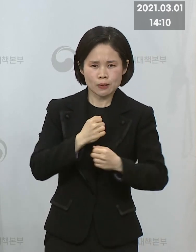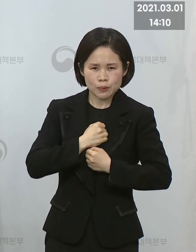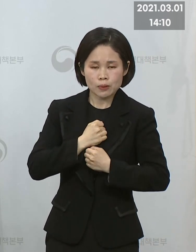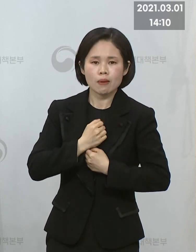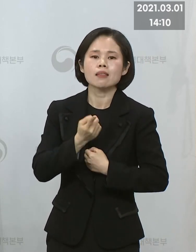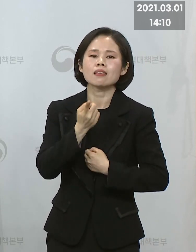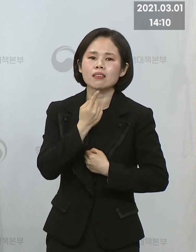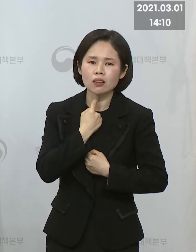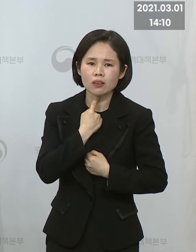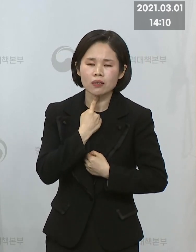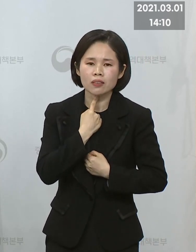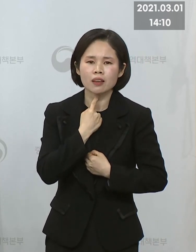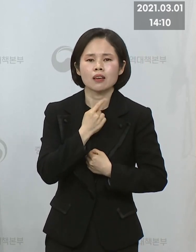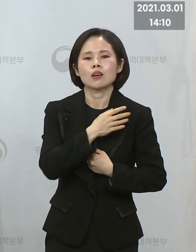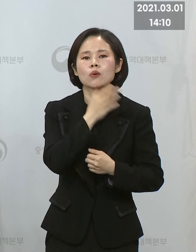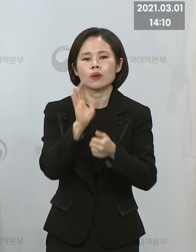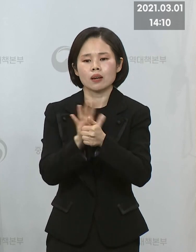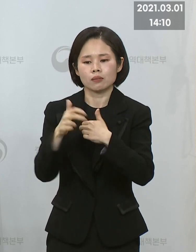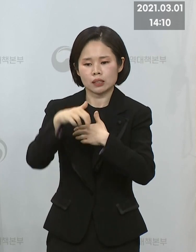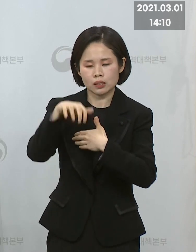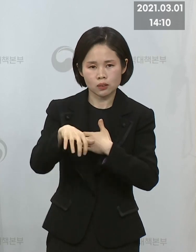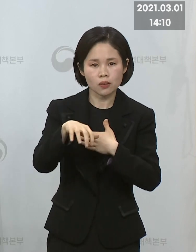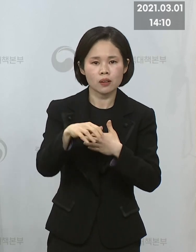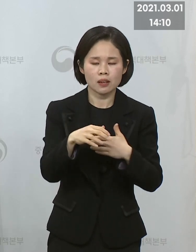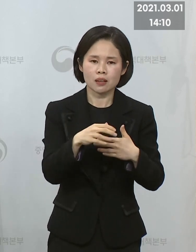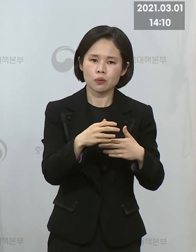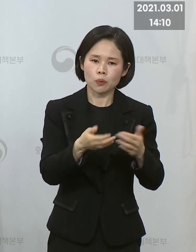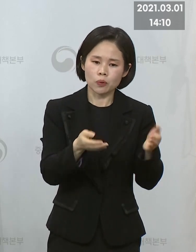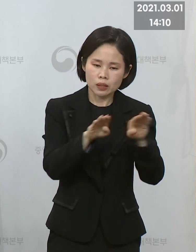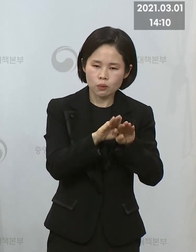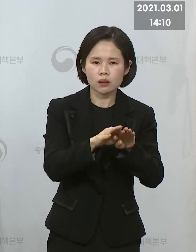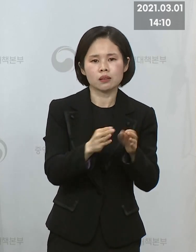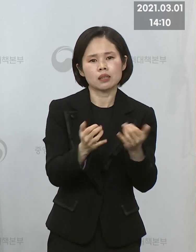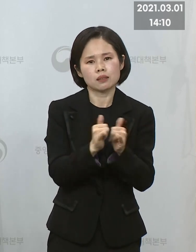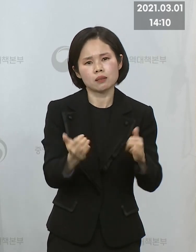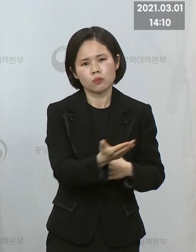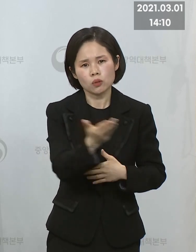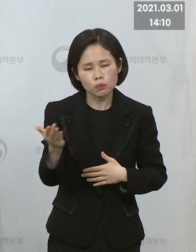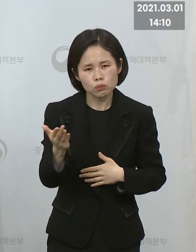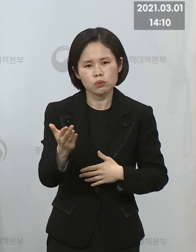전국의 모든 1호 접종자분들께 존경과 감사를 드립니다.